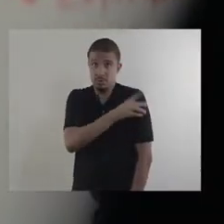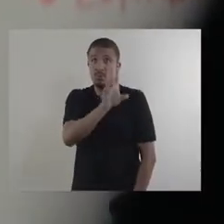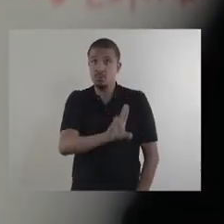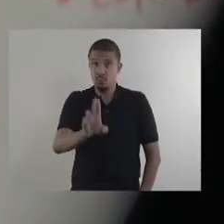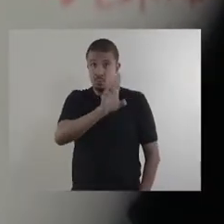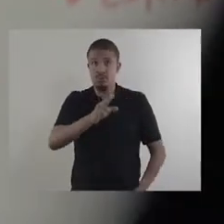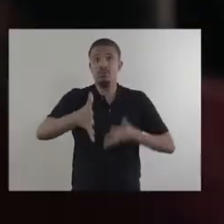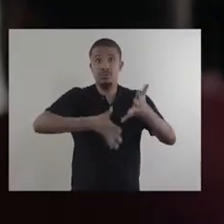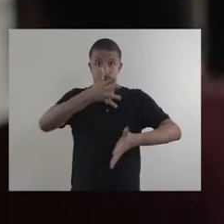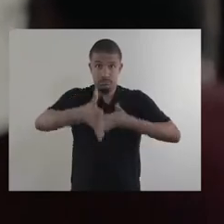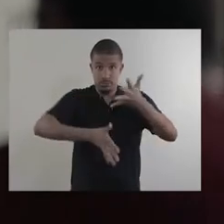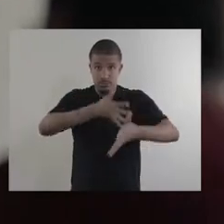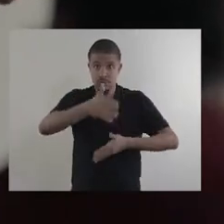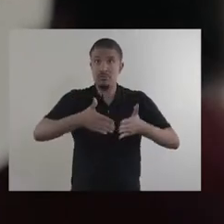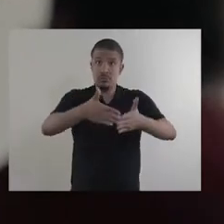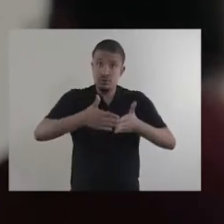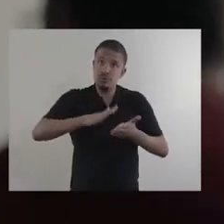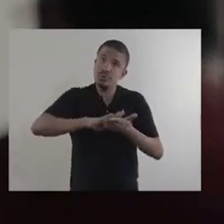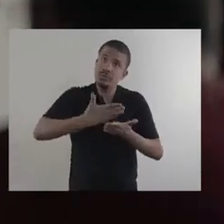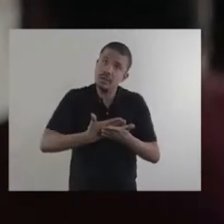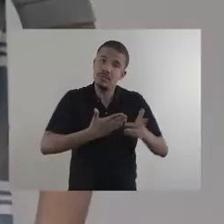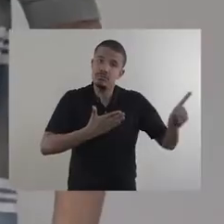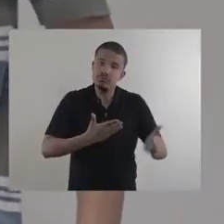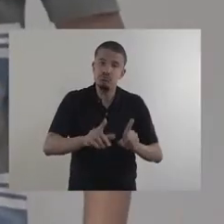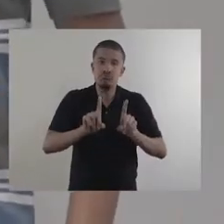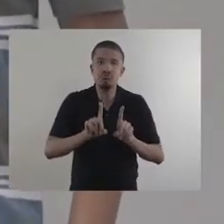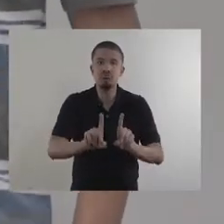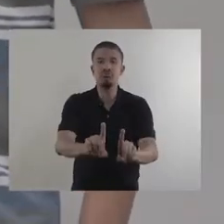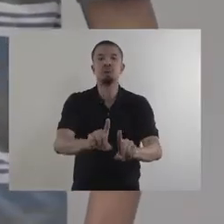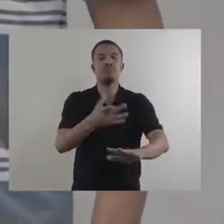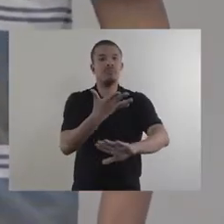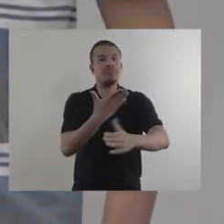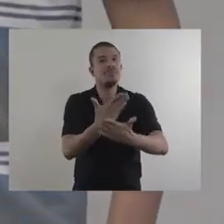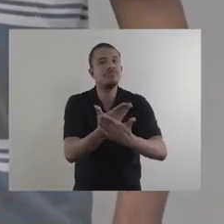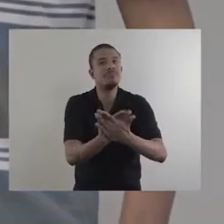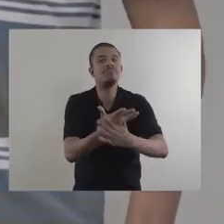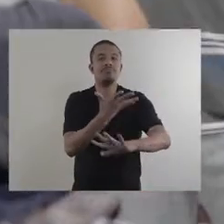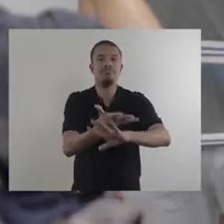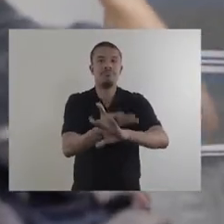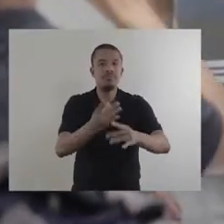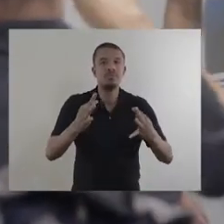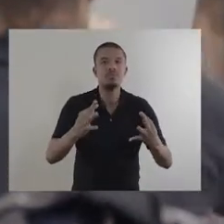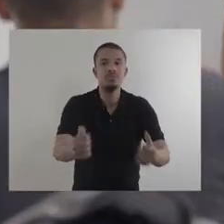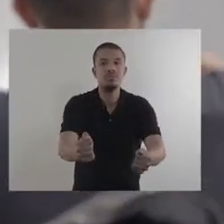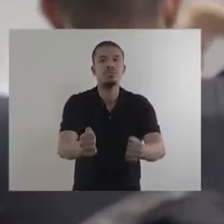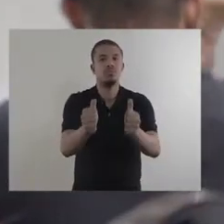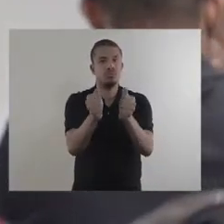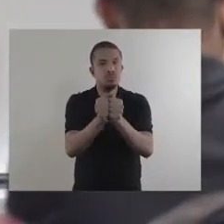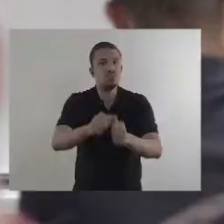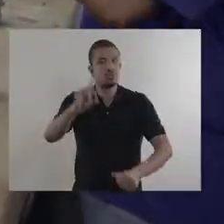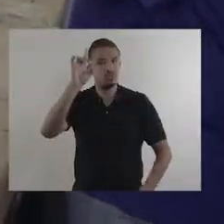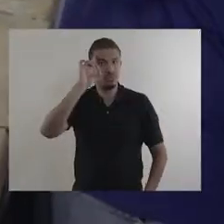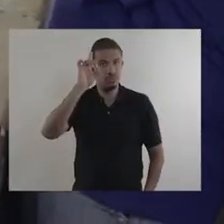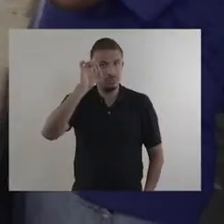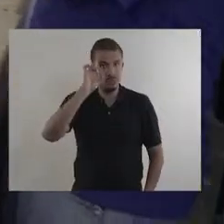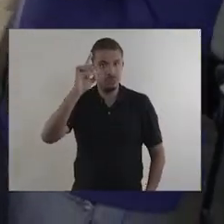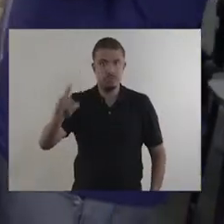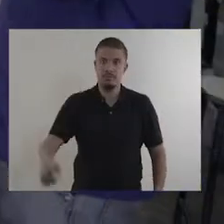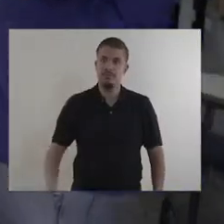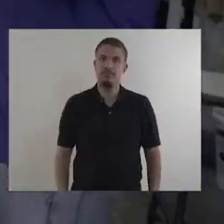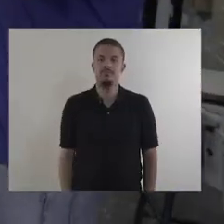usuário da língua de sinais, então ele solicitou um intérprete de Libras e esse intérprete o acompanha em todas as aulas, todas as disciplinas, ele tem